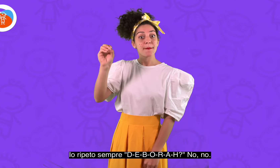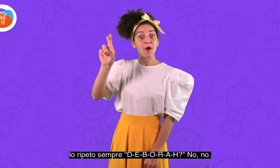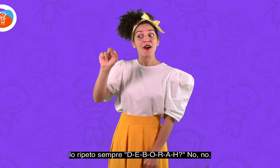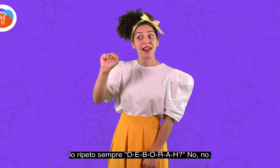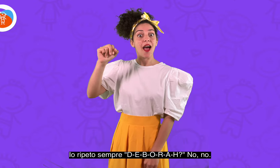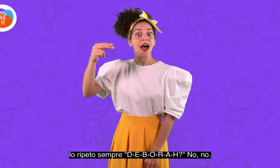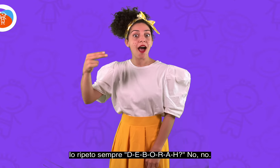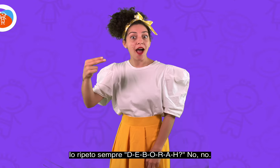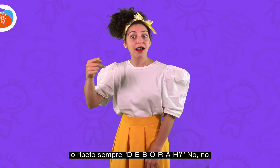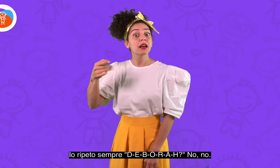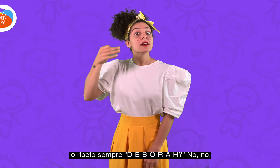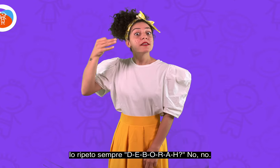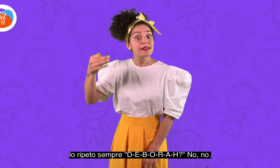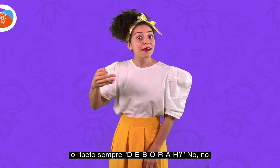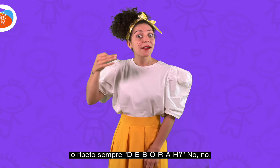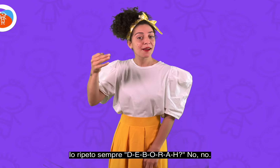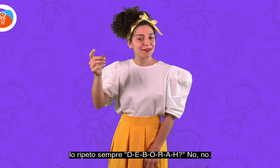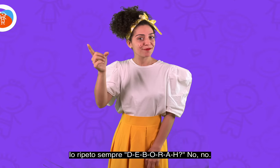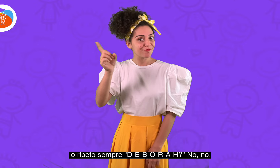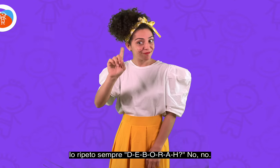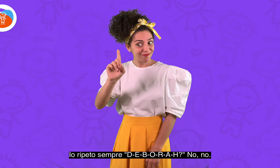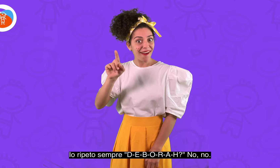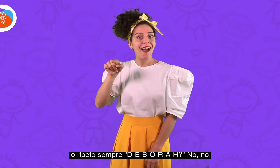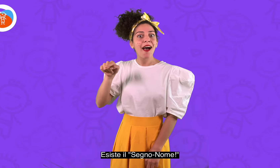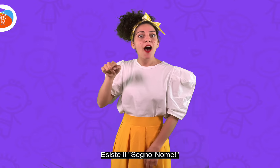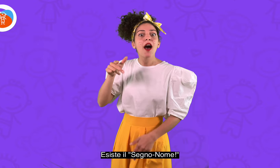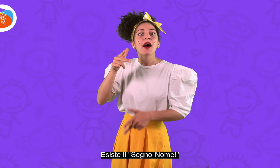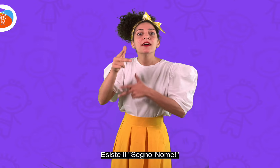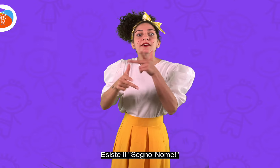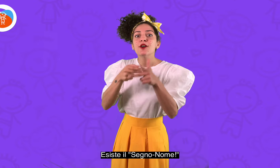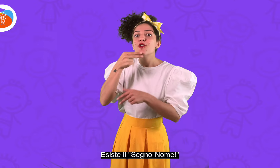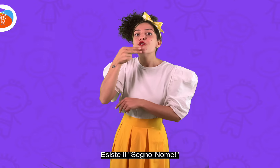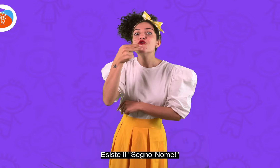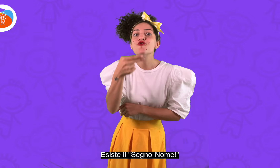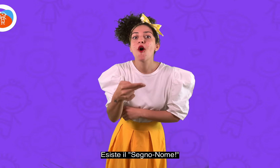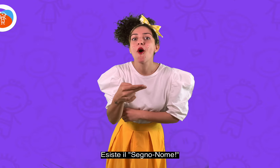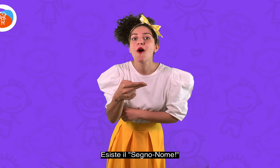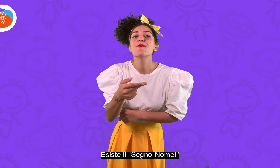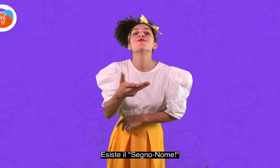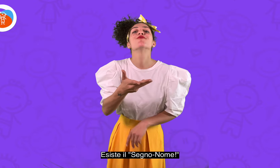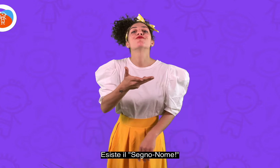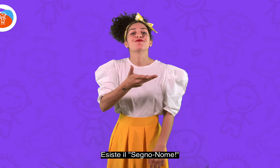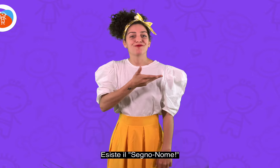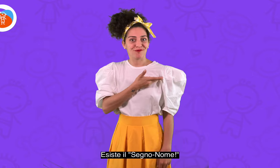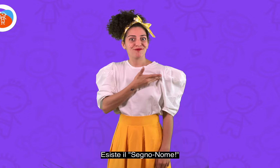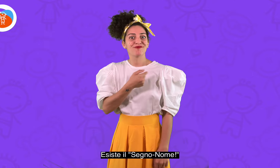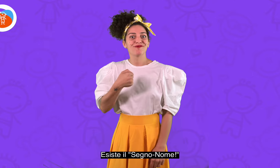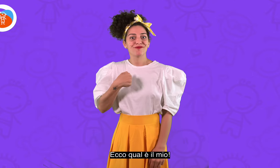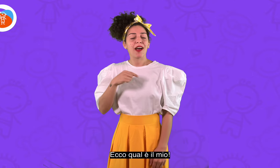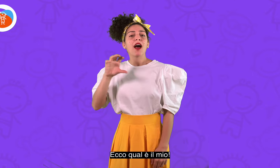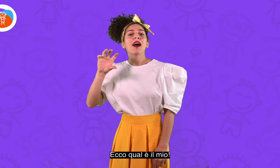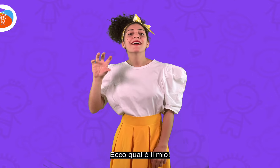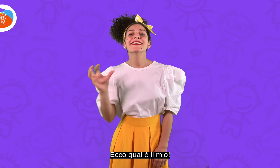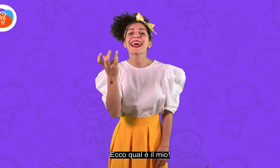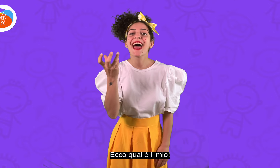-E-B-O-R-A-H No! Esiste il segno nome Wow! Ecco quello è il mio